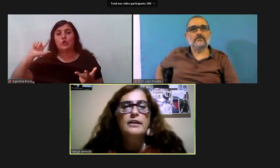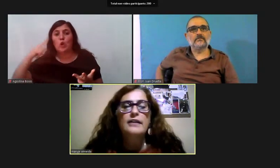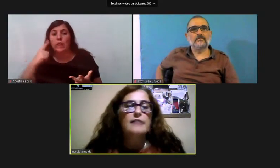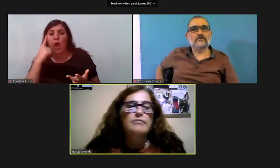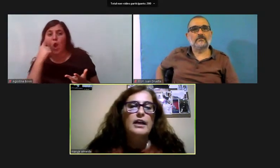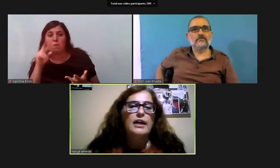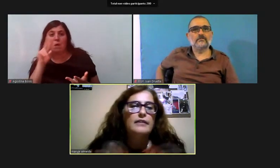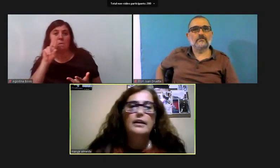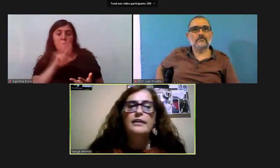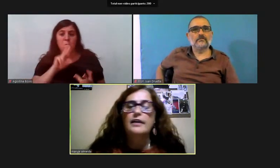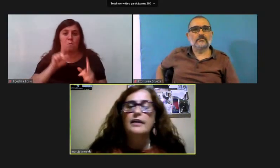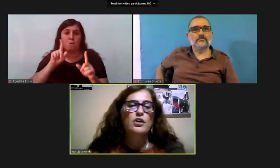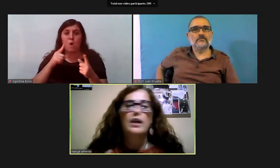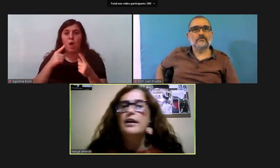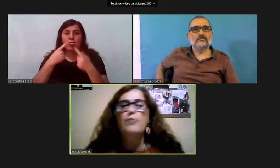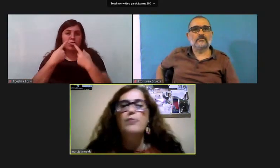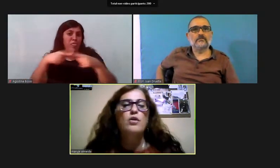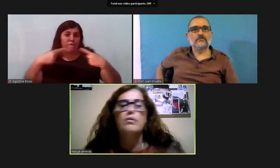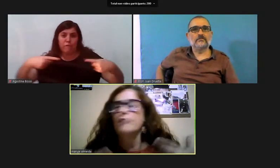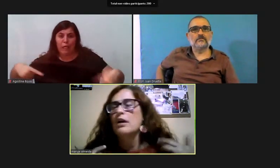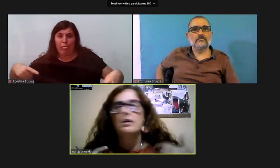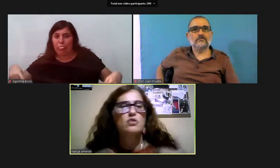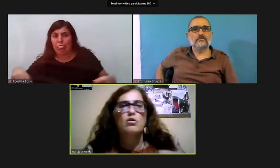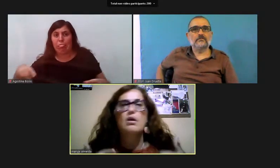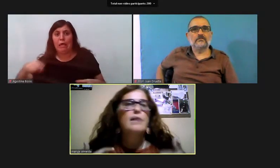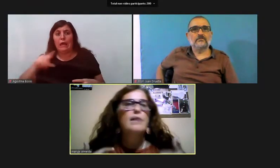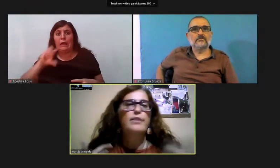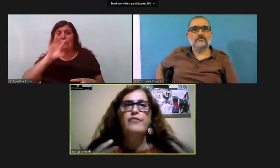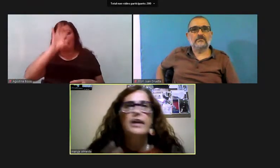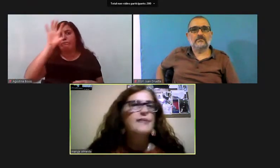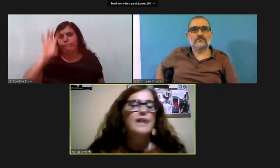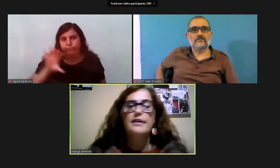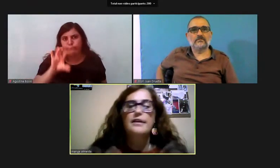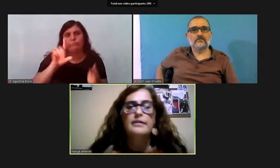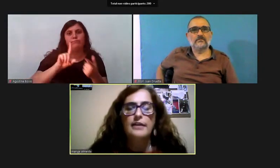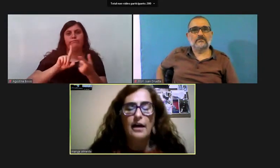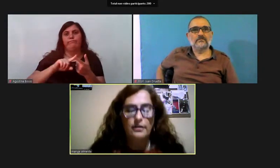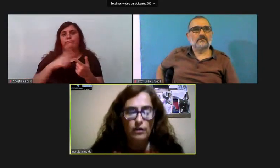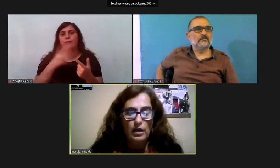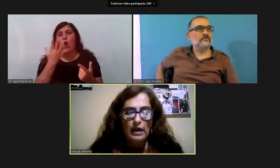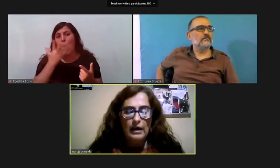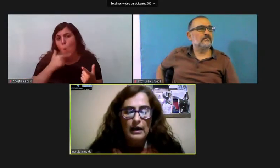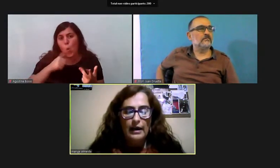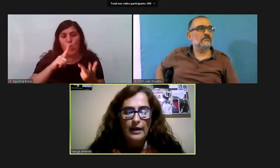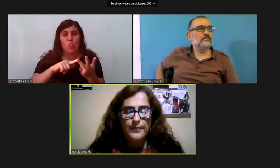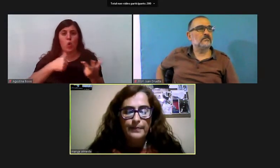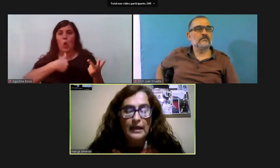tener distintas características, regionalismos, qué sé yo, preferencias, identidades, ¿no?